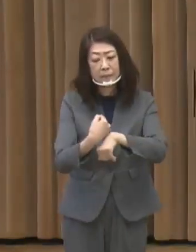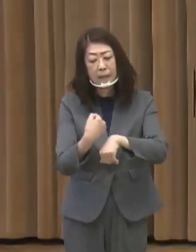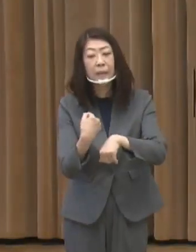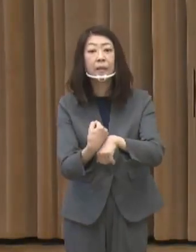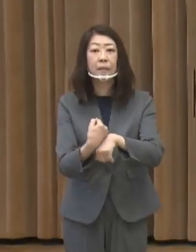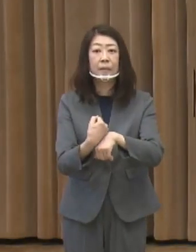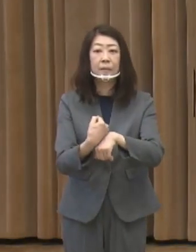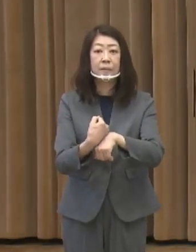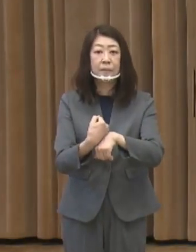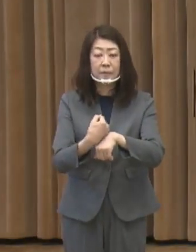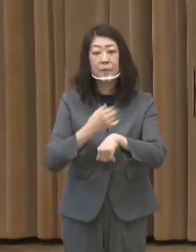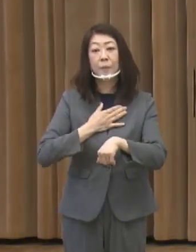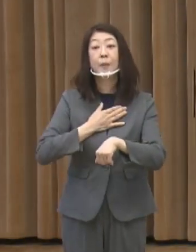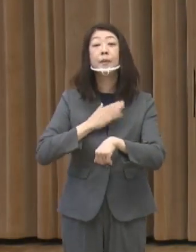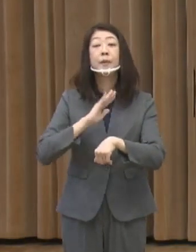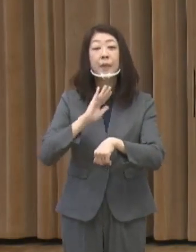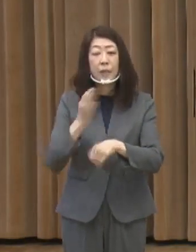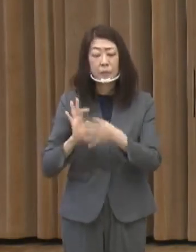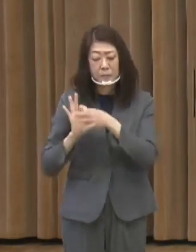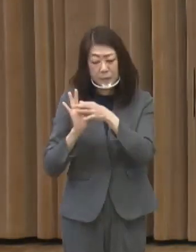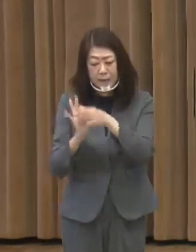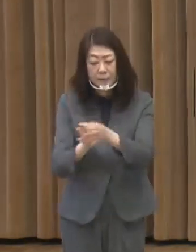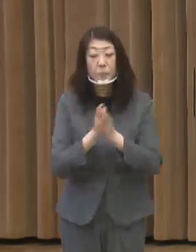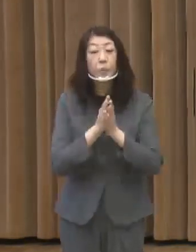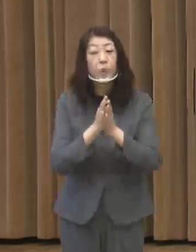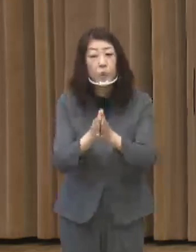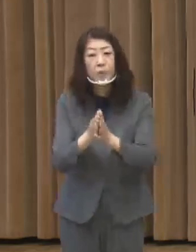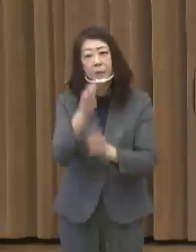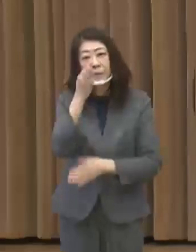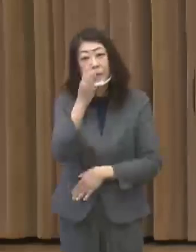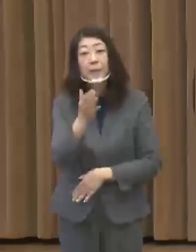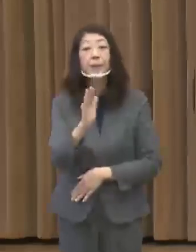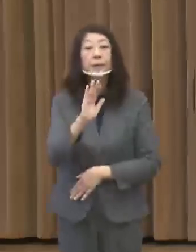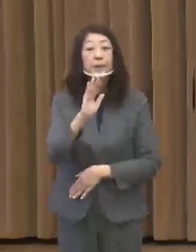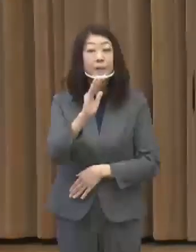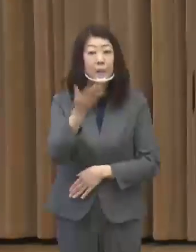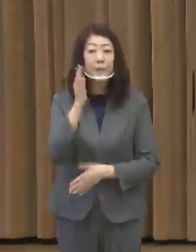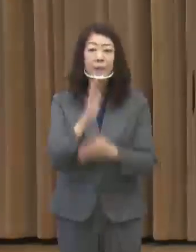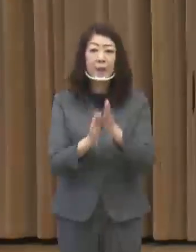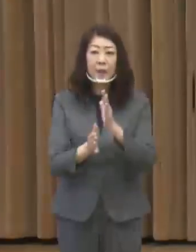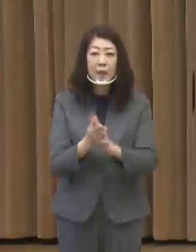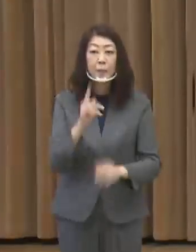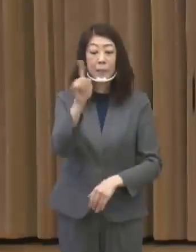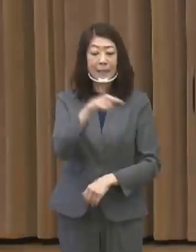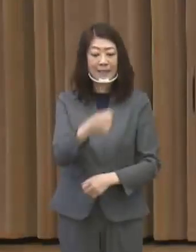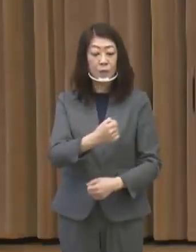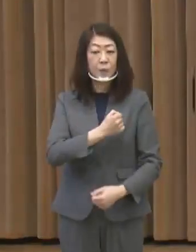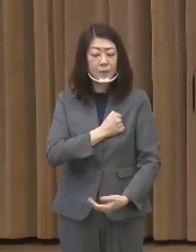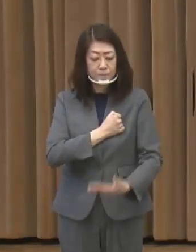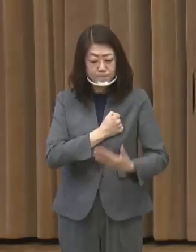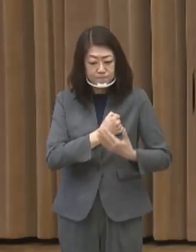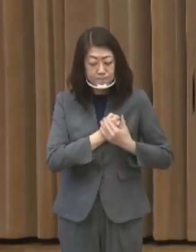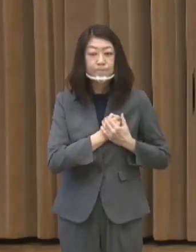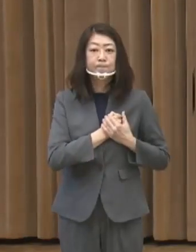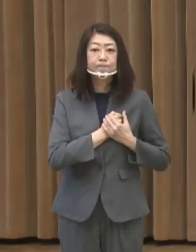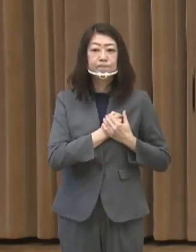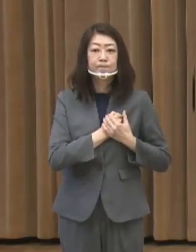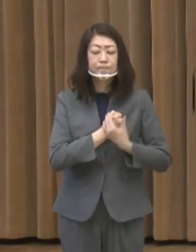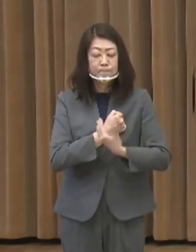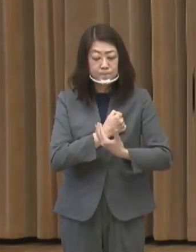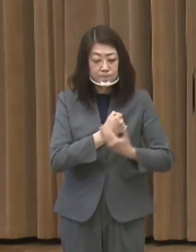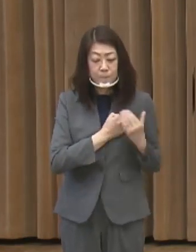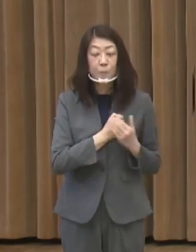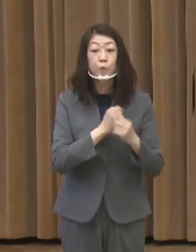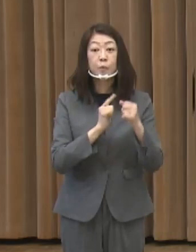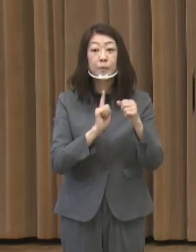重なる中、引き続きのお願いで恐縮ではありますが、今一度人の命を救うための取り組みへのご協